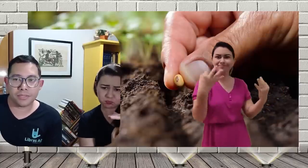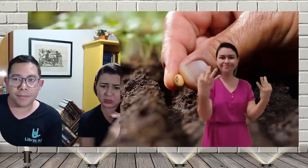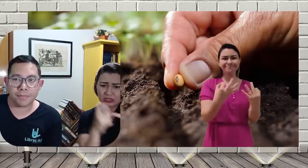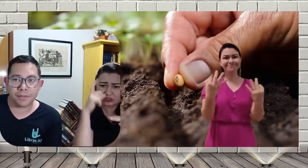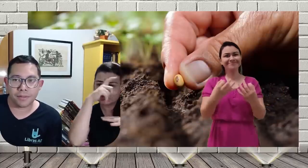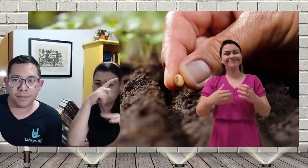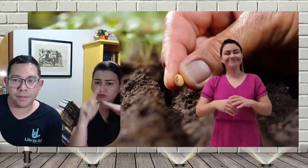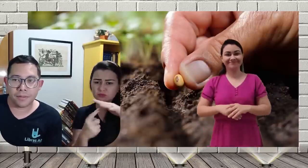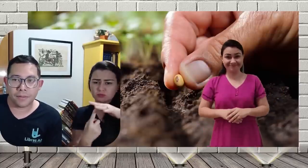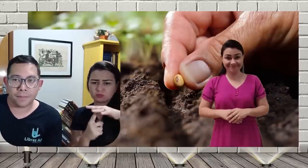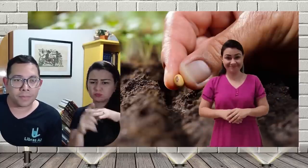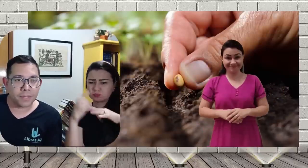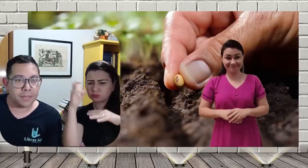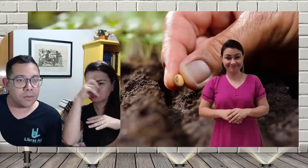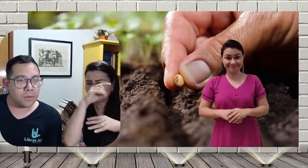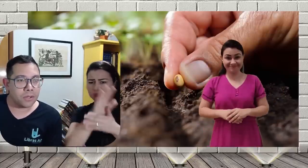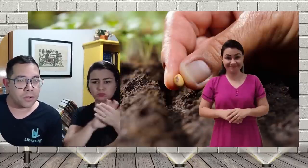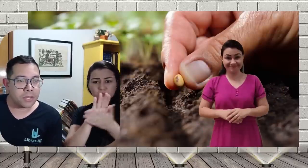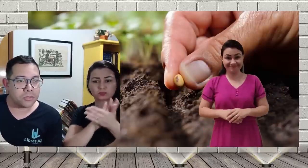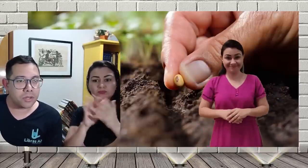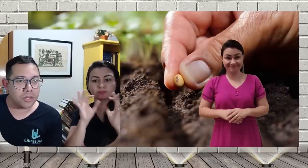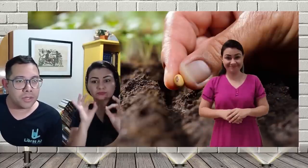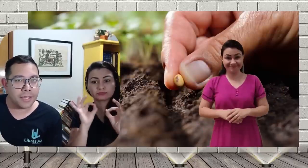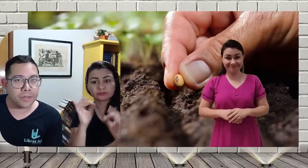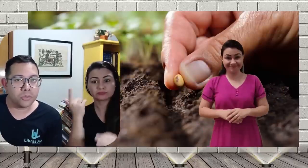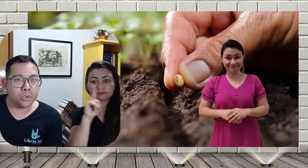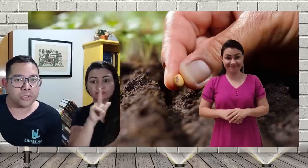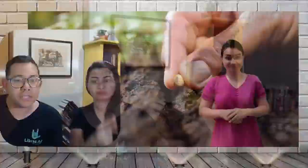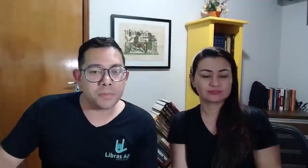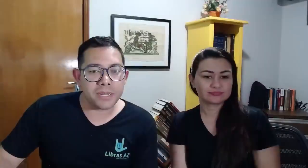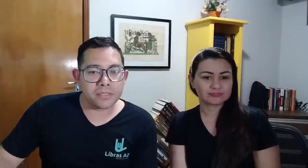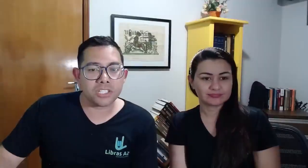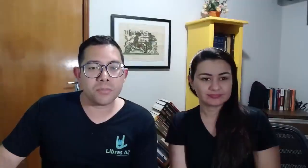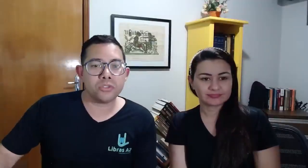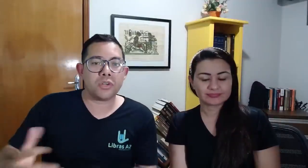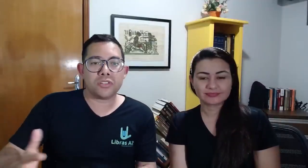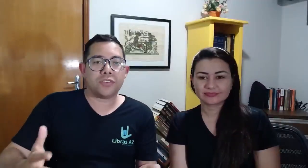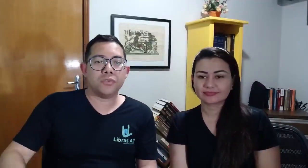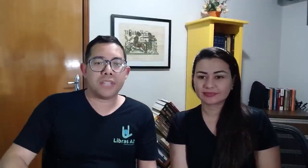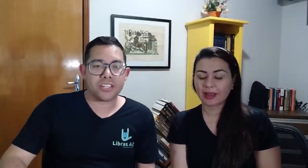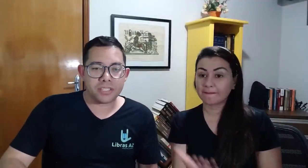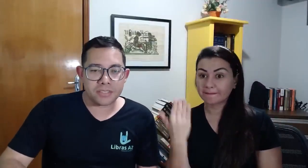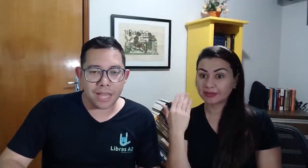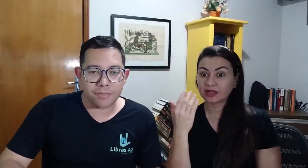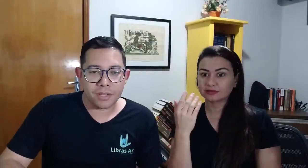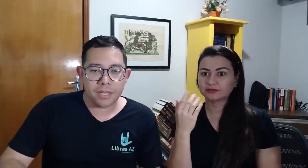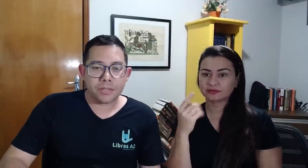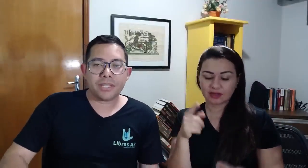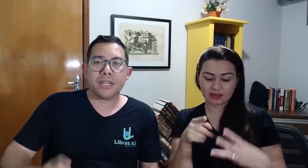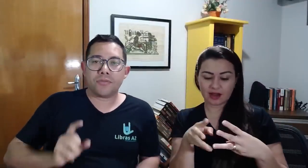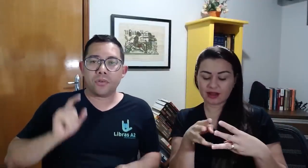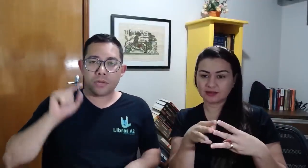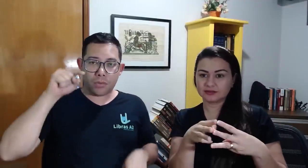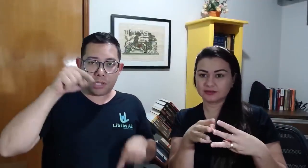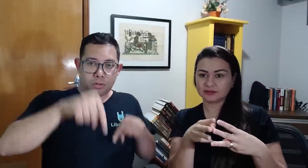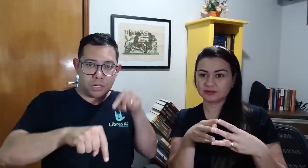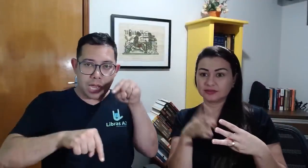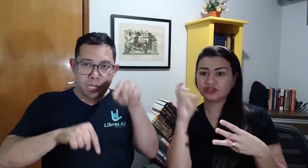percebe? Então, ó, olha só, nos outros a expressão já mostrou a dificuldade que estava. Então aqui ela falou, não, aqui ó,